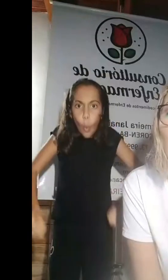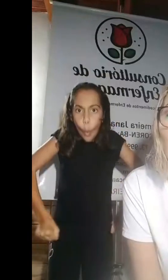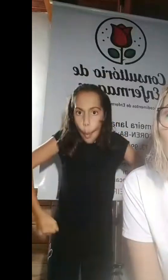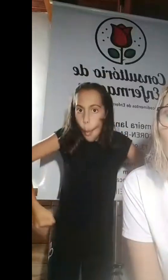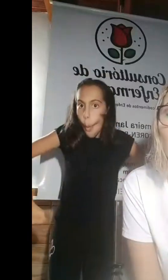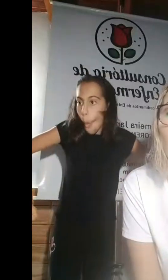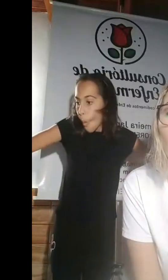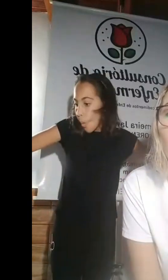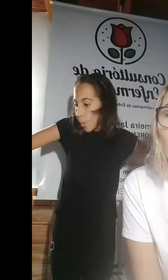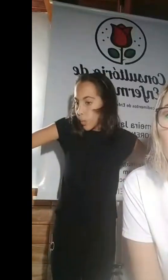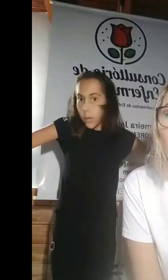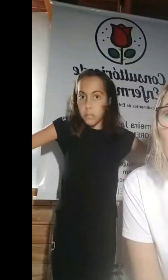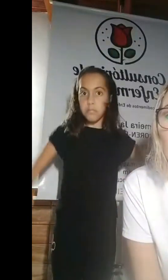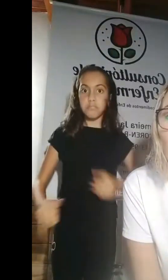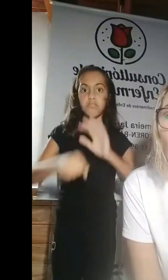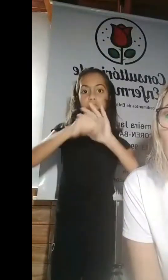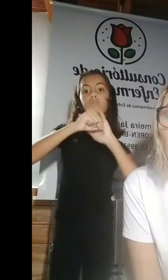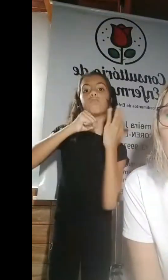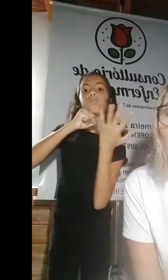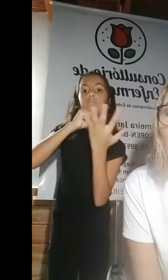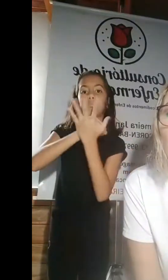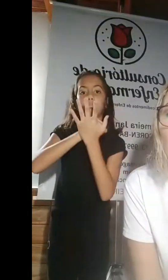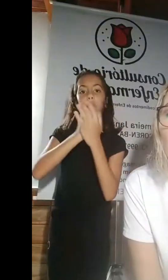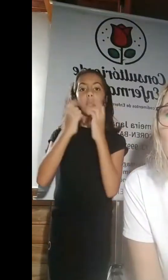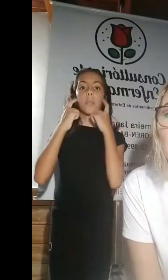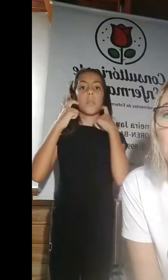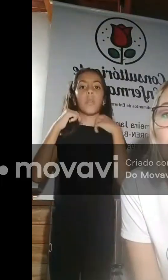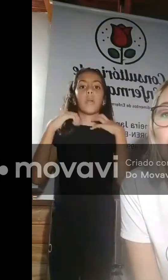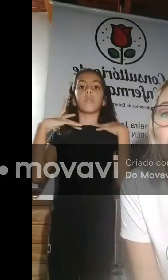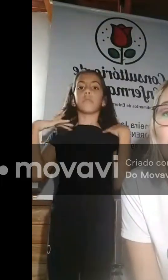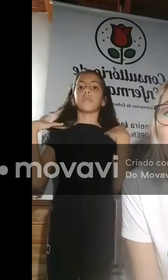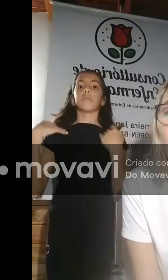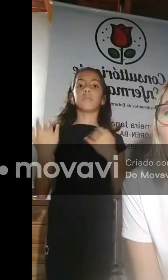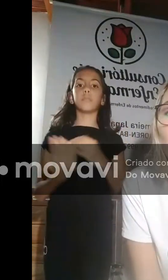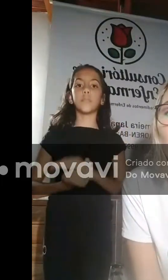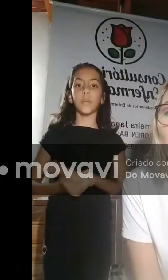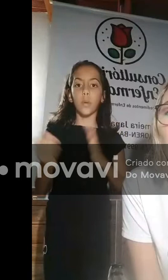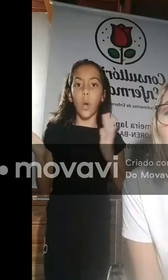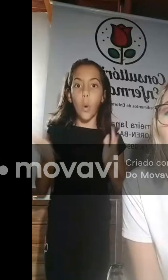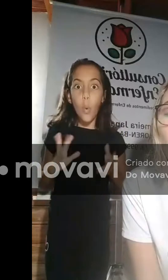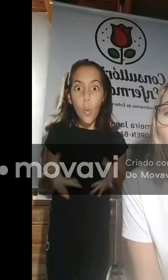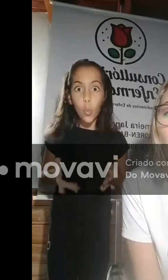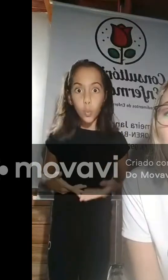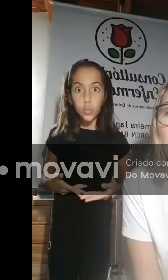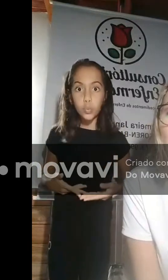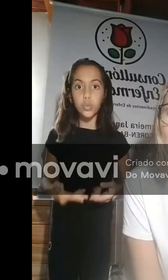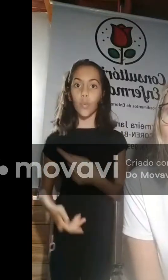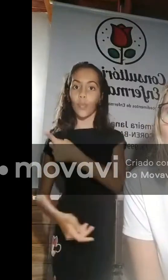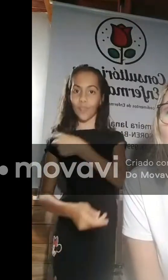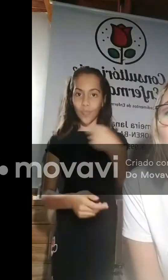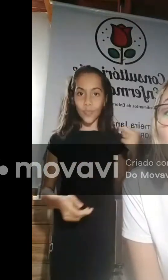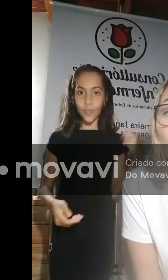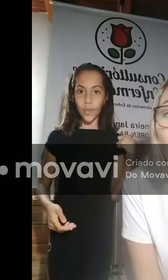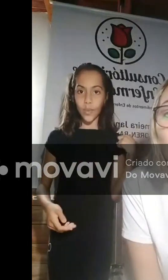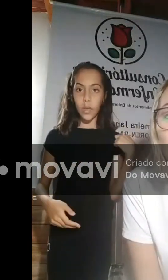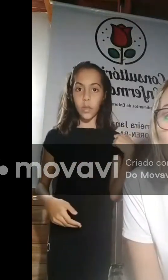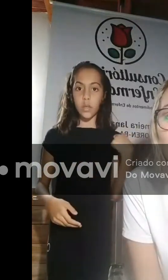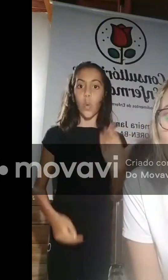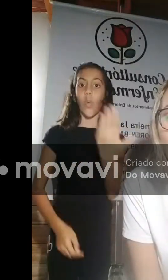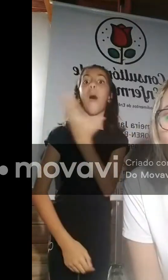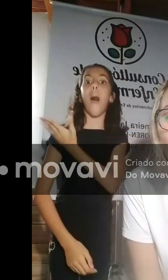os riscos pelo Covid-19, né? Estamos hoje aí com um convidado também